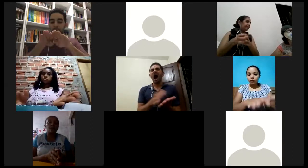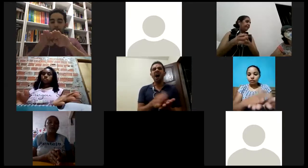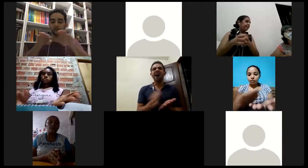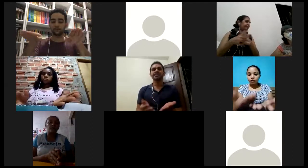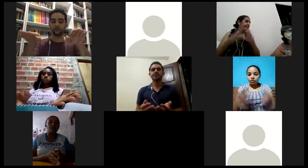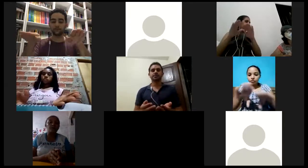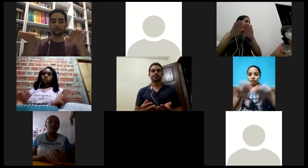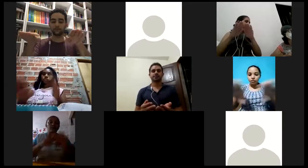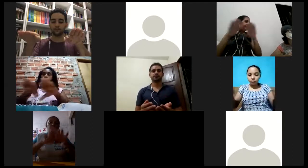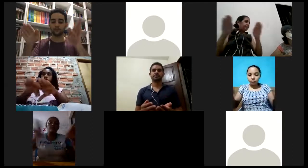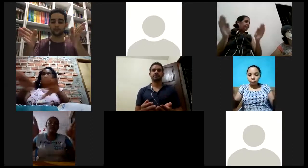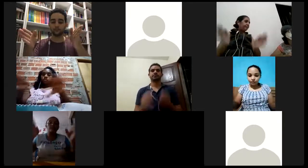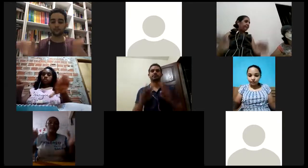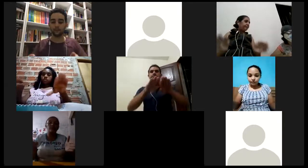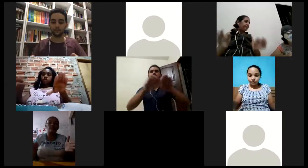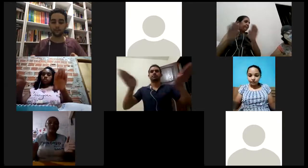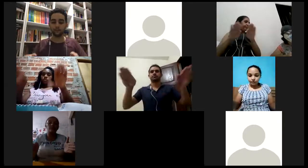Mesa.